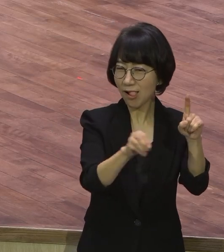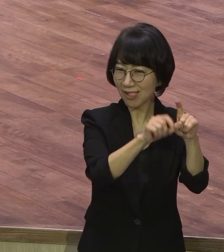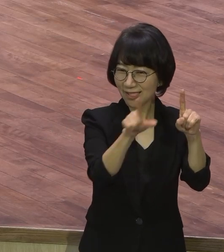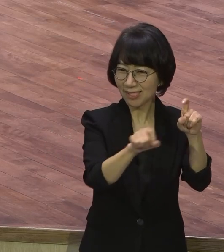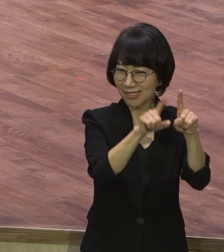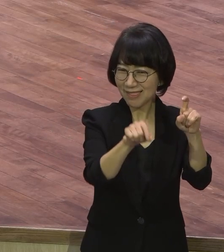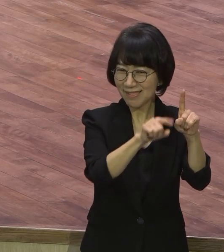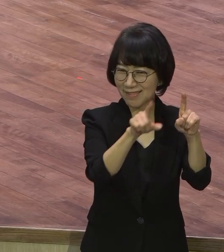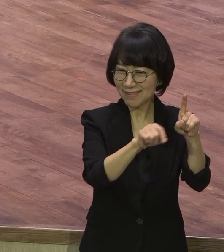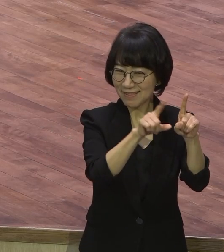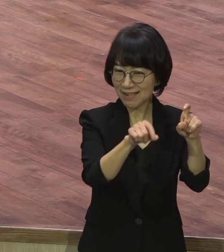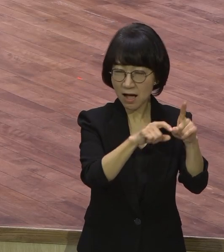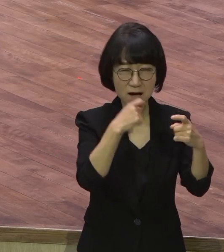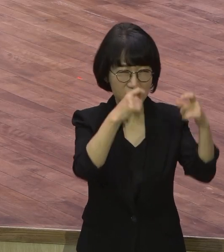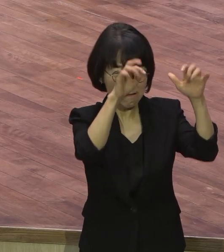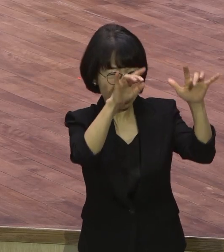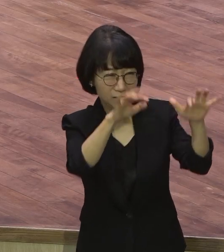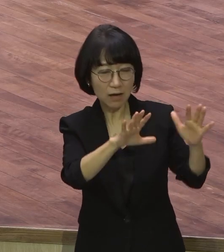여러분